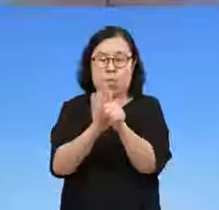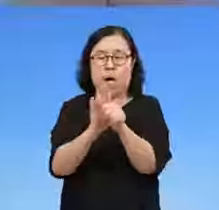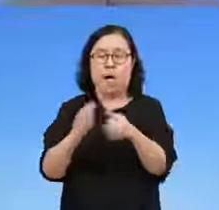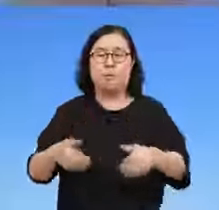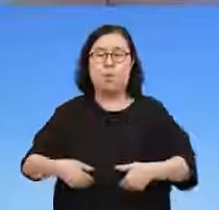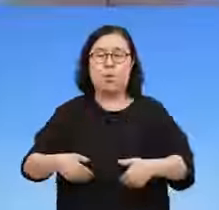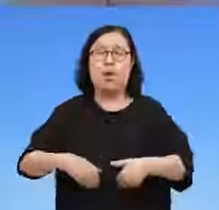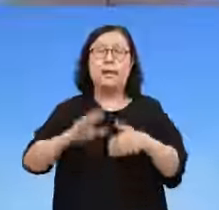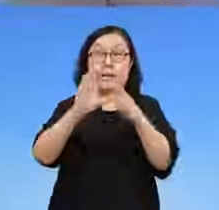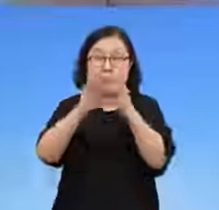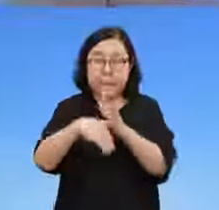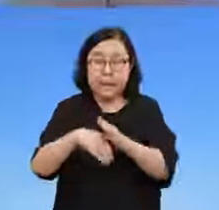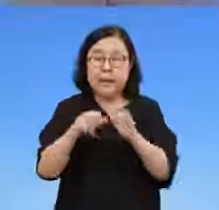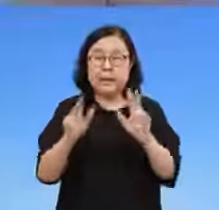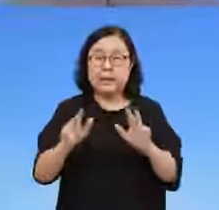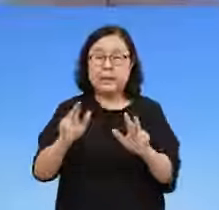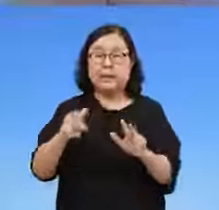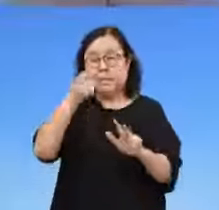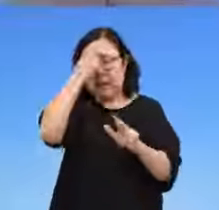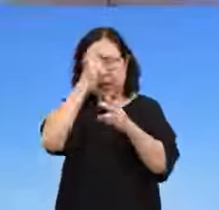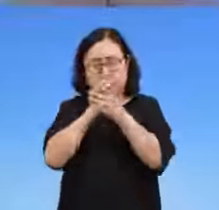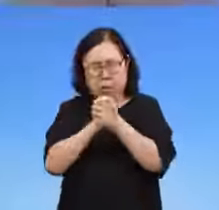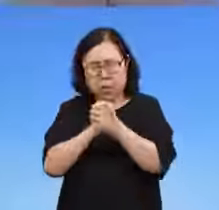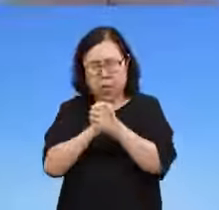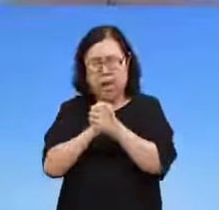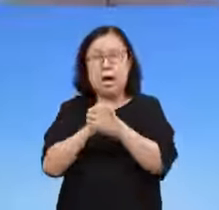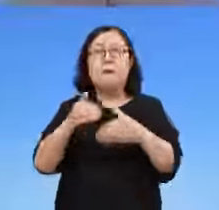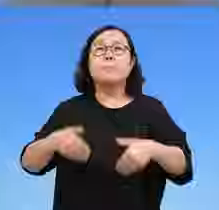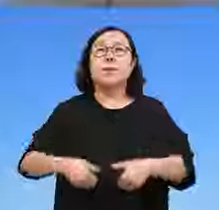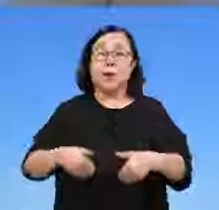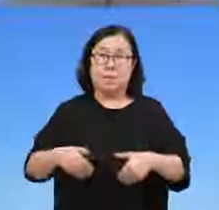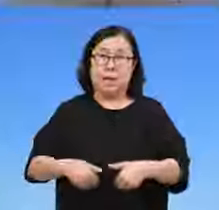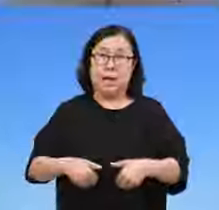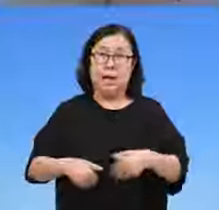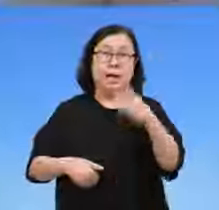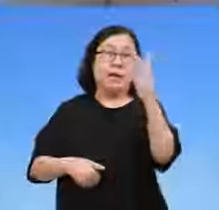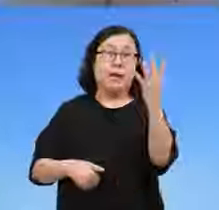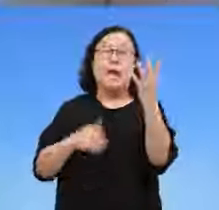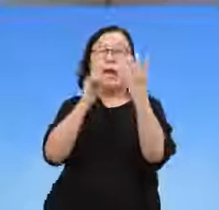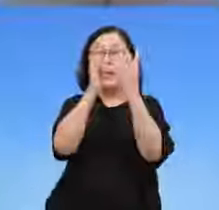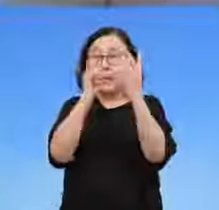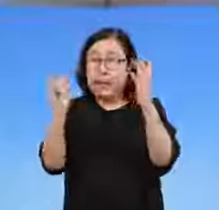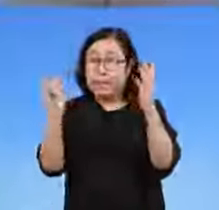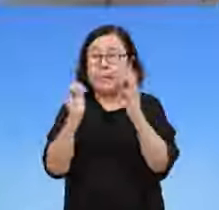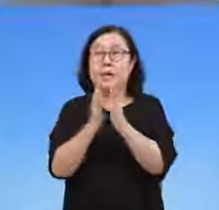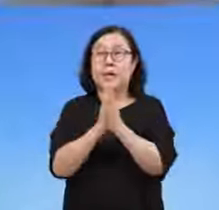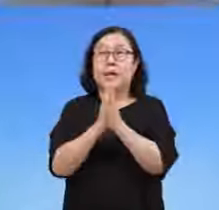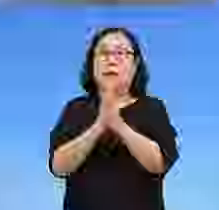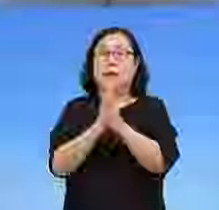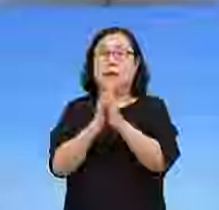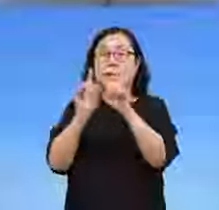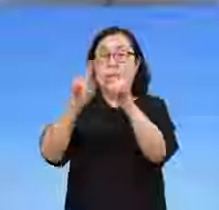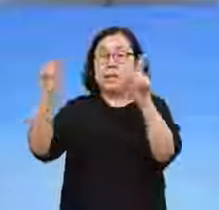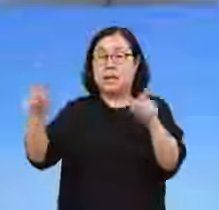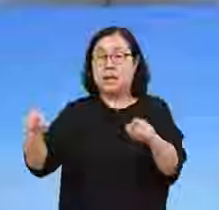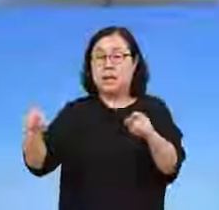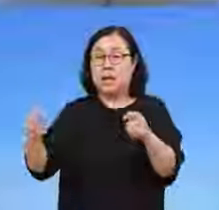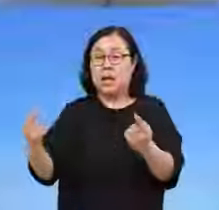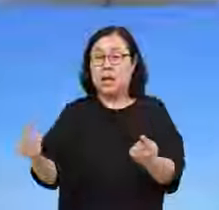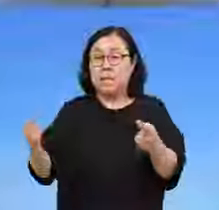위로가 필요하거든요. 지금이 기도가 필요하거든요. 지금이 내 사람의 그 사람들이 들 것에 실어